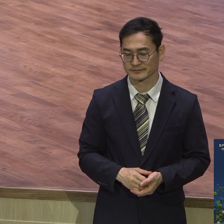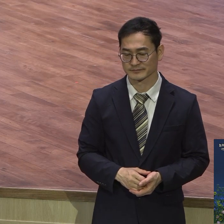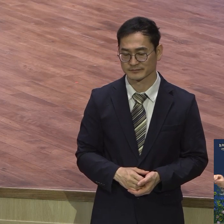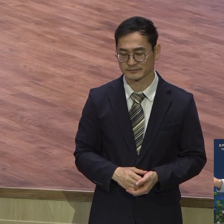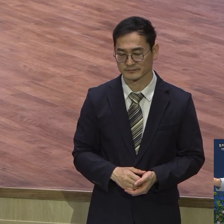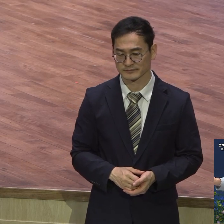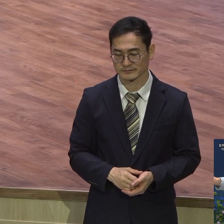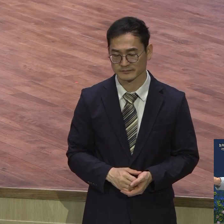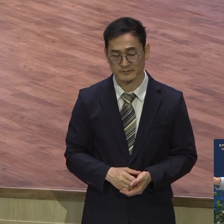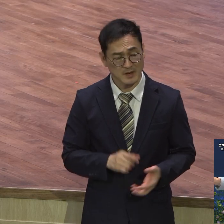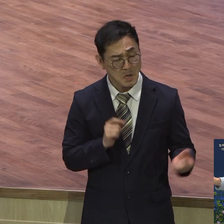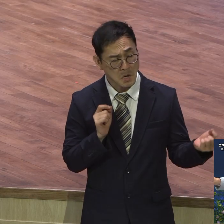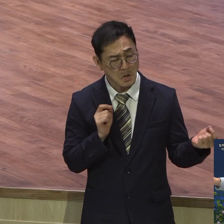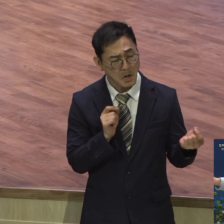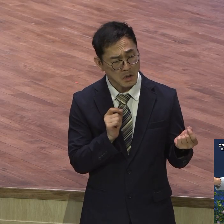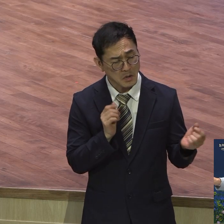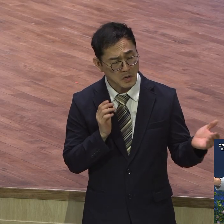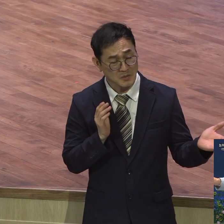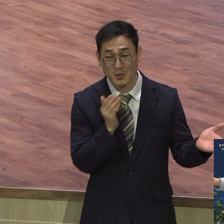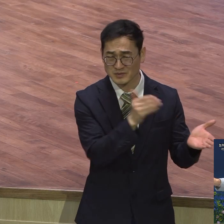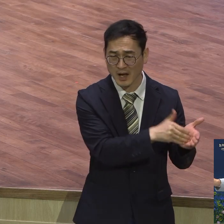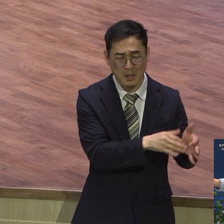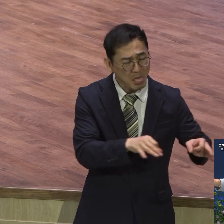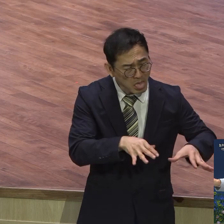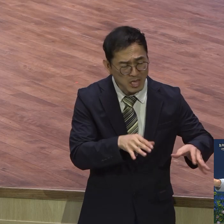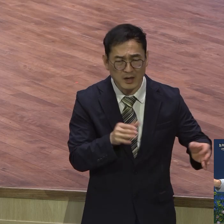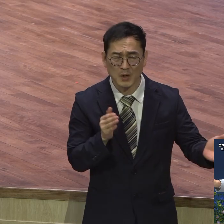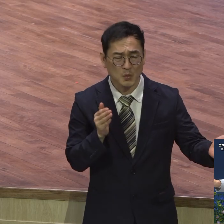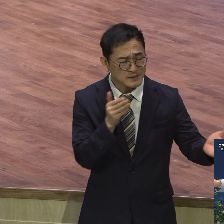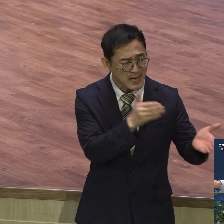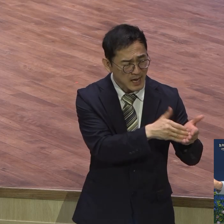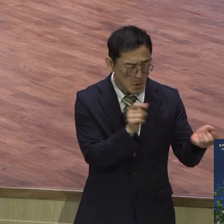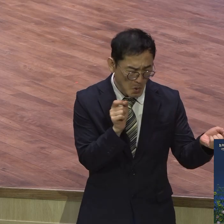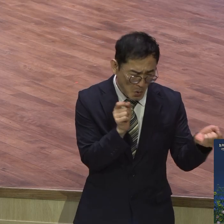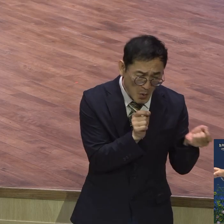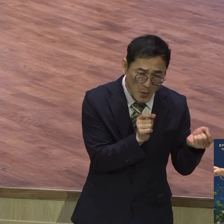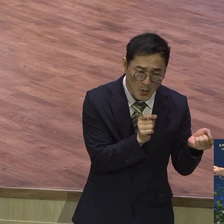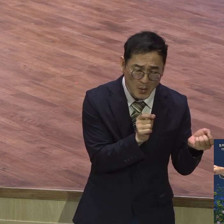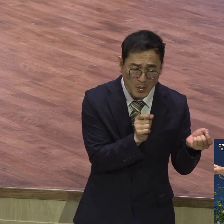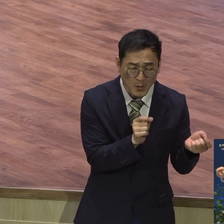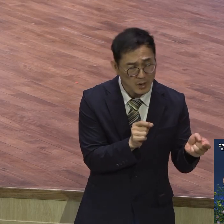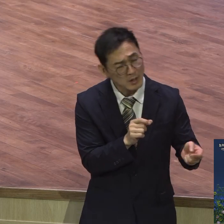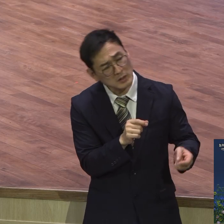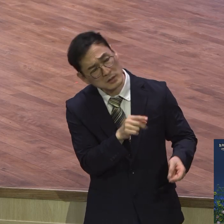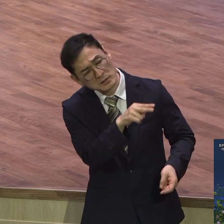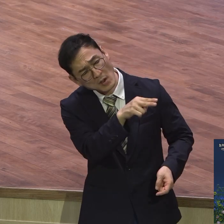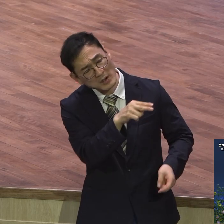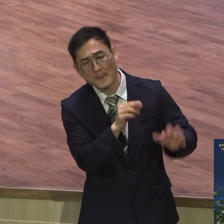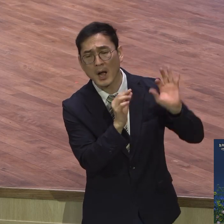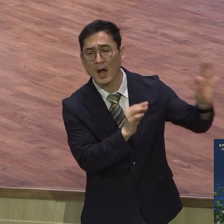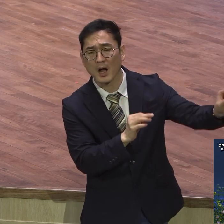몇 시간이면 도착할 수 있는 그 가난한 땅 보여요. 보여요.